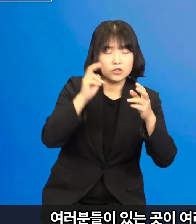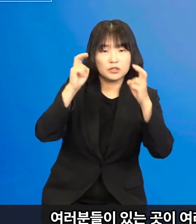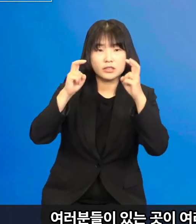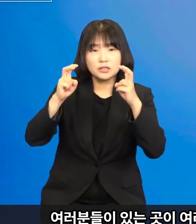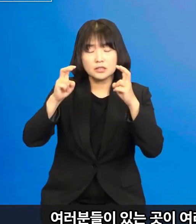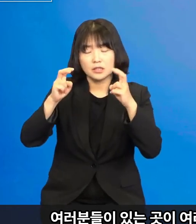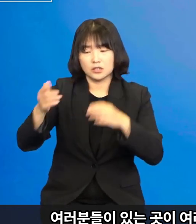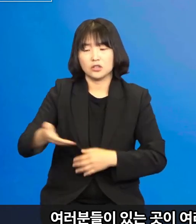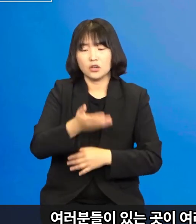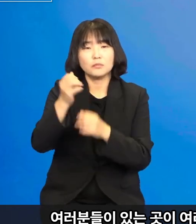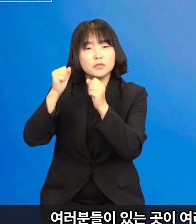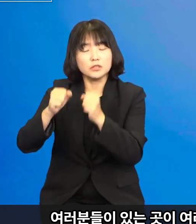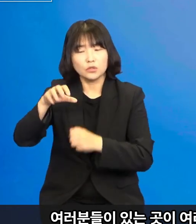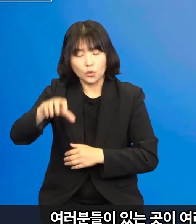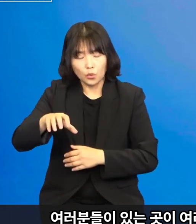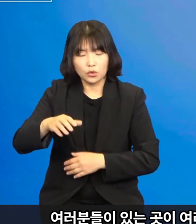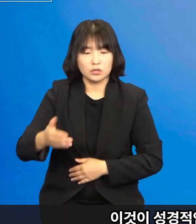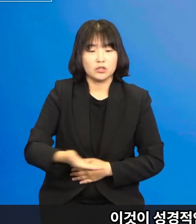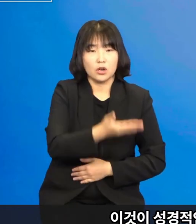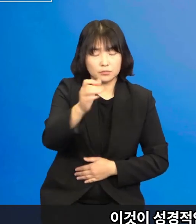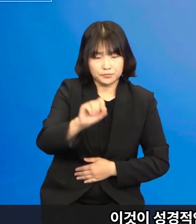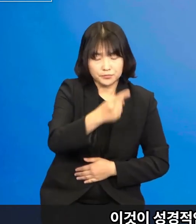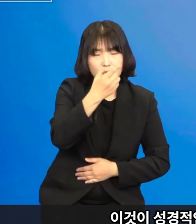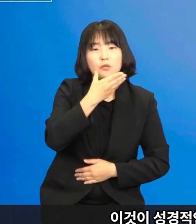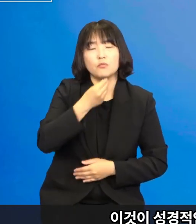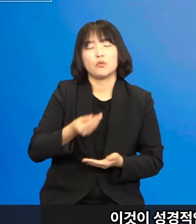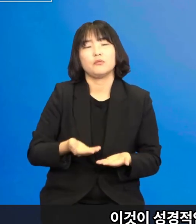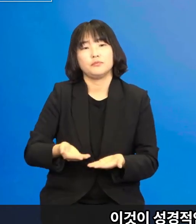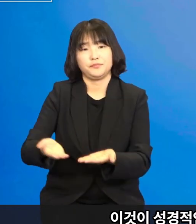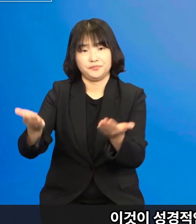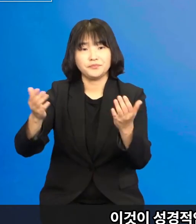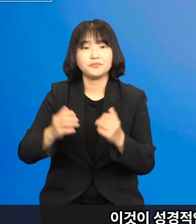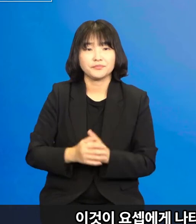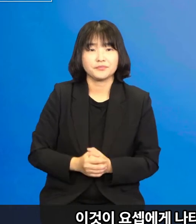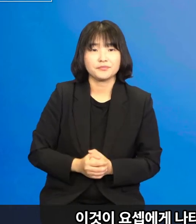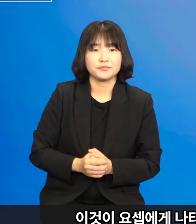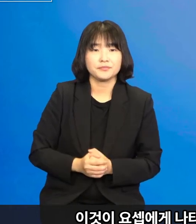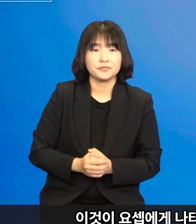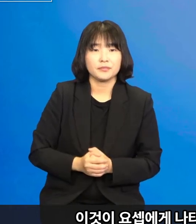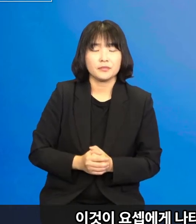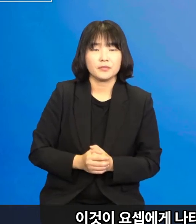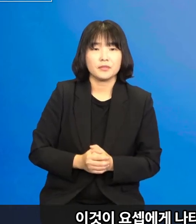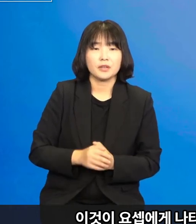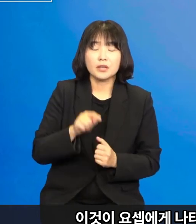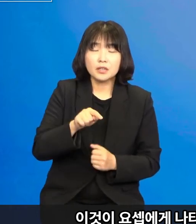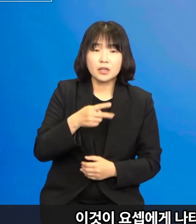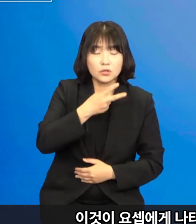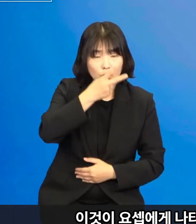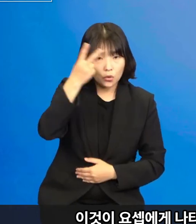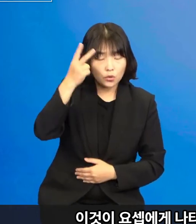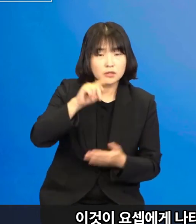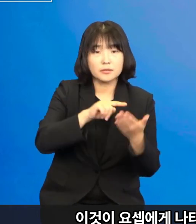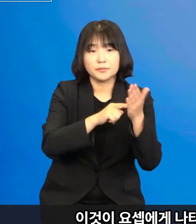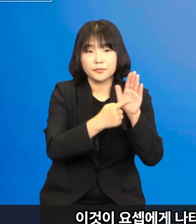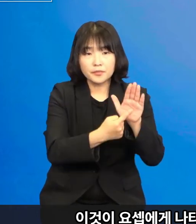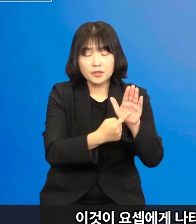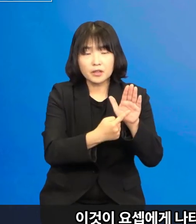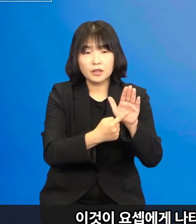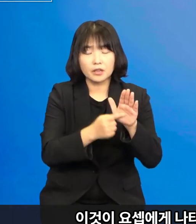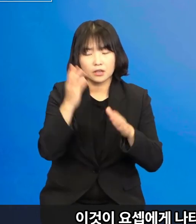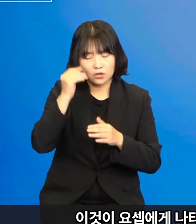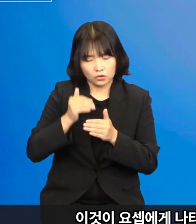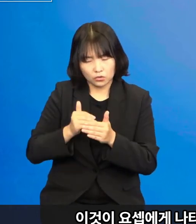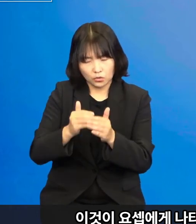곳이 여러분 때문에 복을 얻게 될 것입니다. 이것이 성경적인 원리라고 하는 거예요. 이것이 요셉에게 나타났던